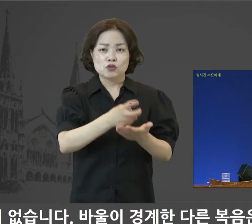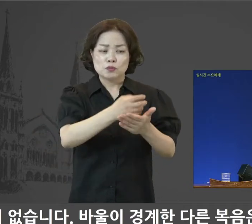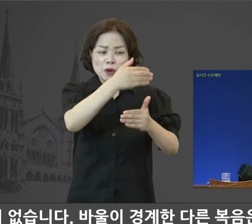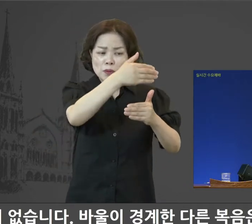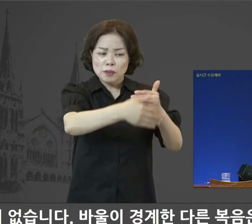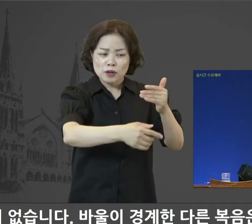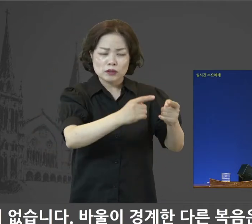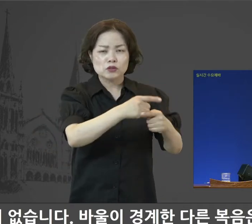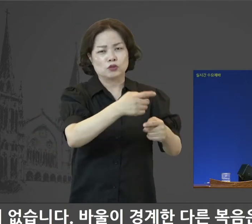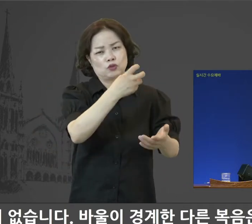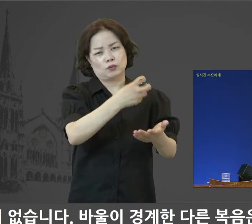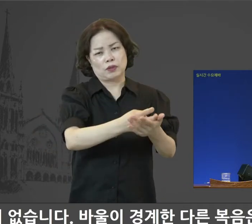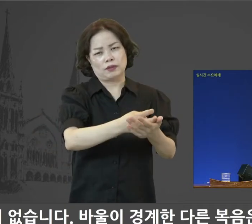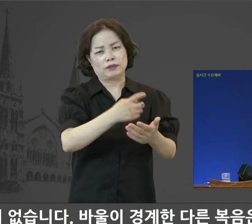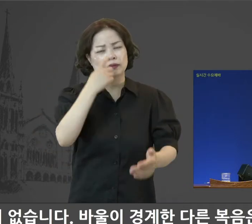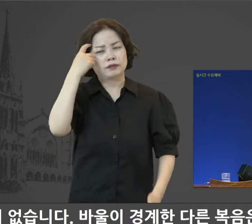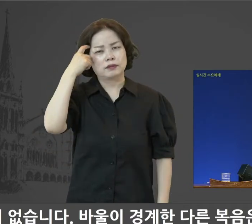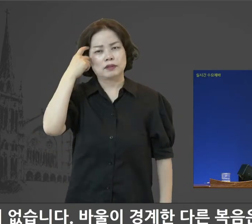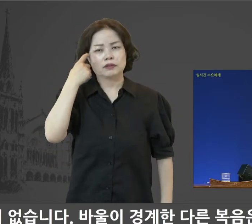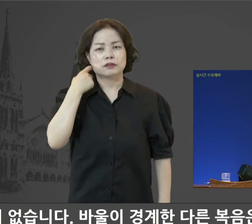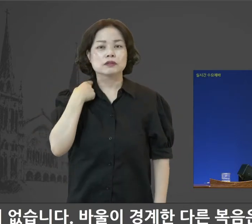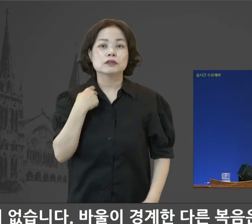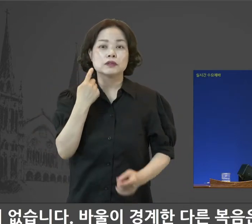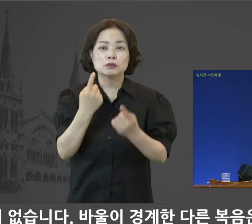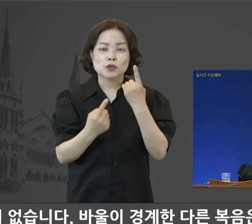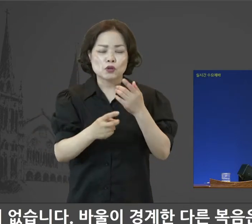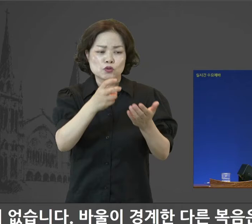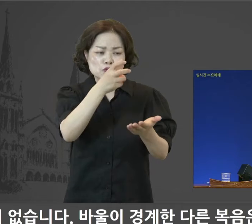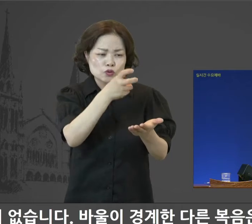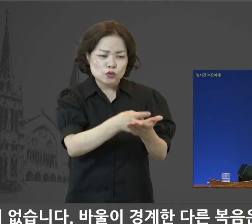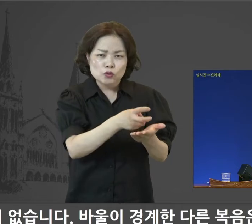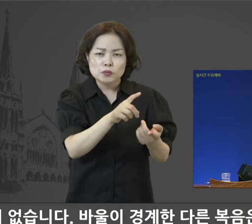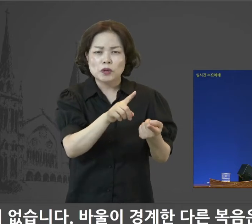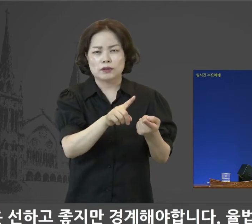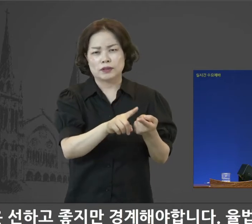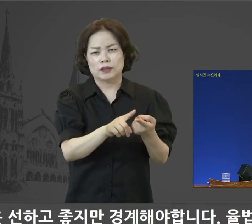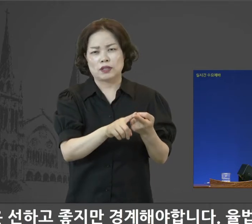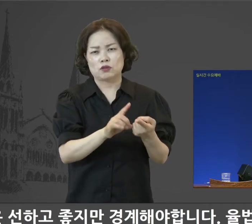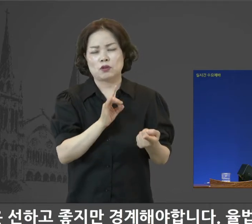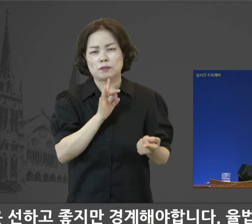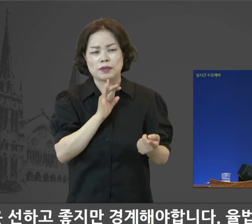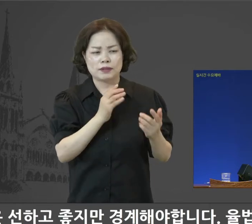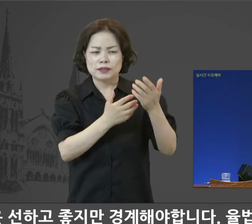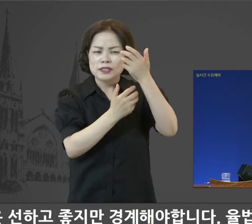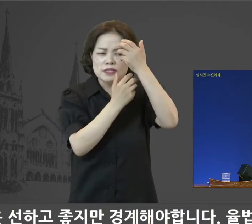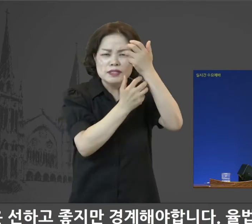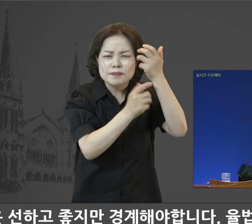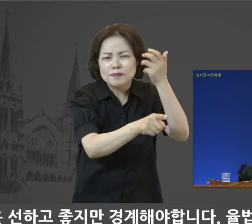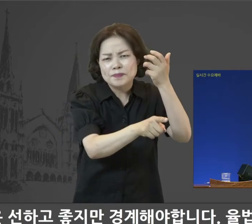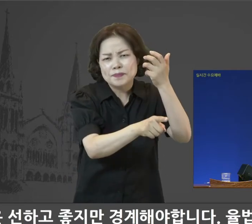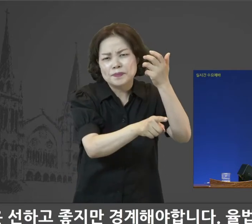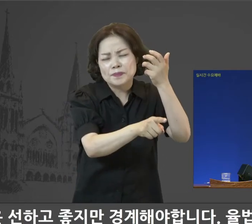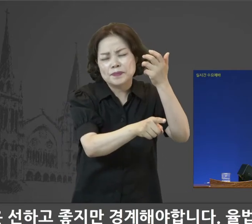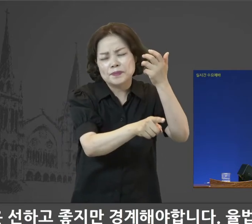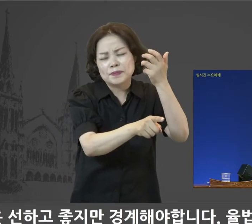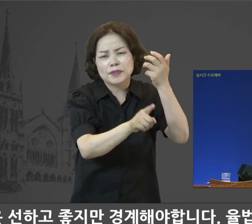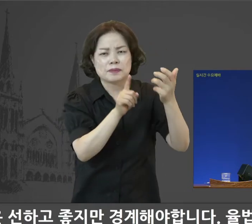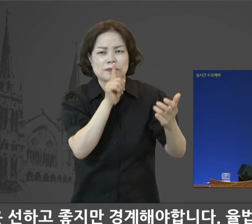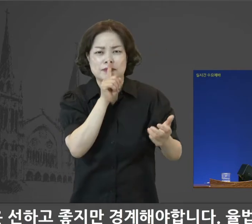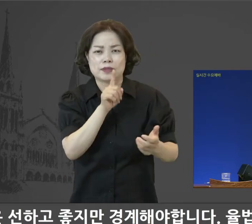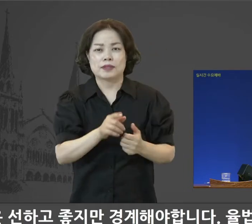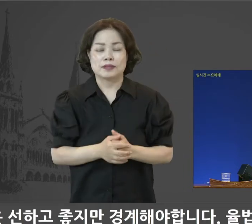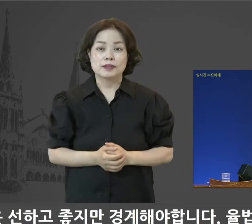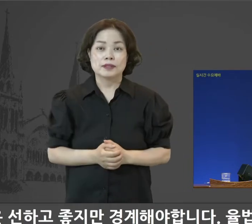율법주의는 율법의 근본 정신보다는 율법의 조문 그 자체만을 집착하는 사상을